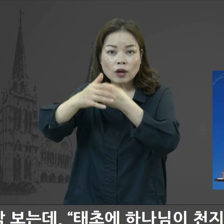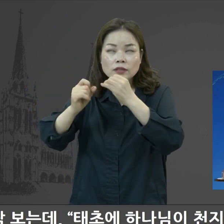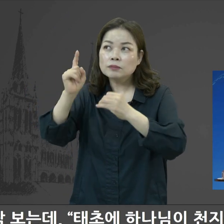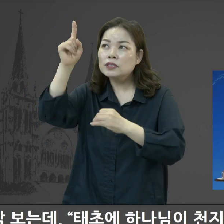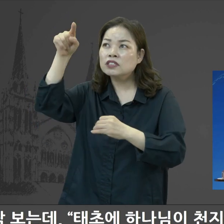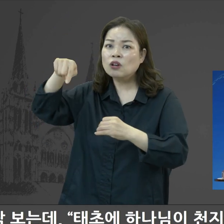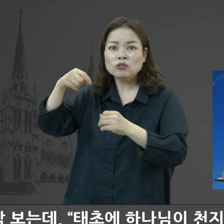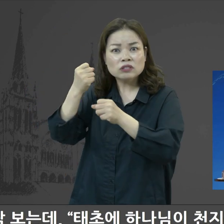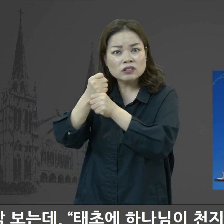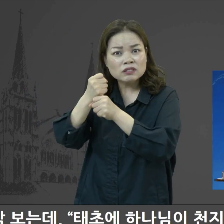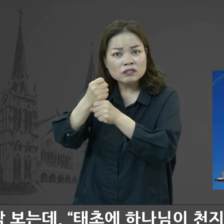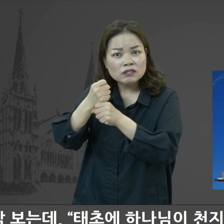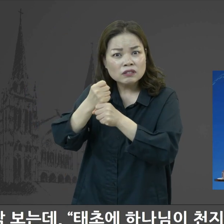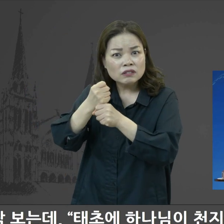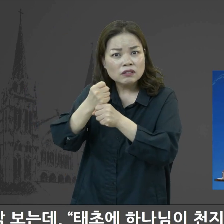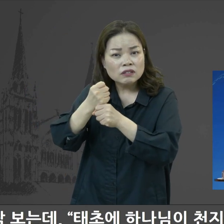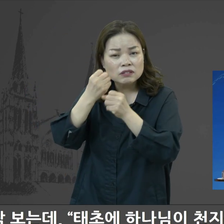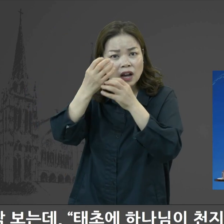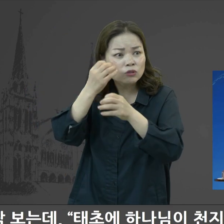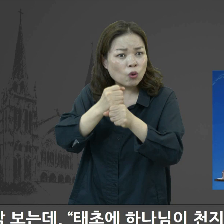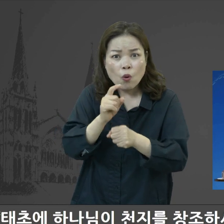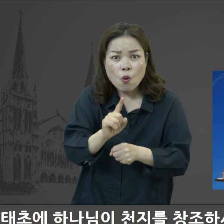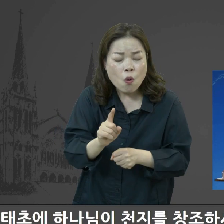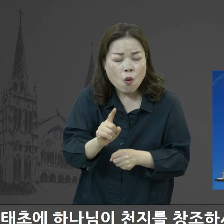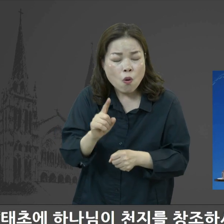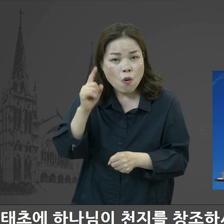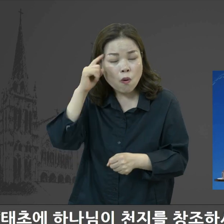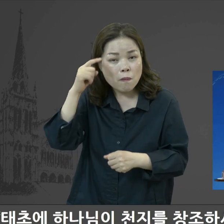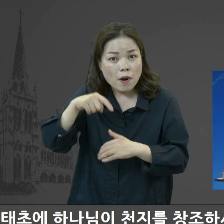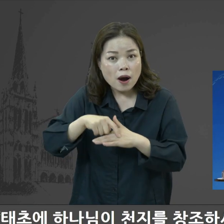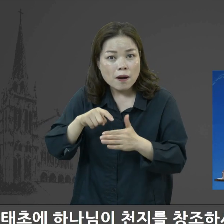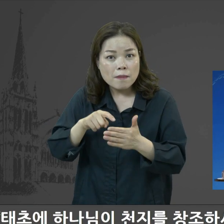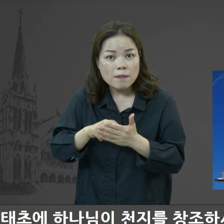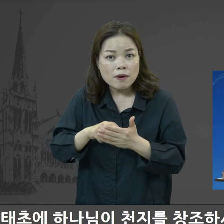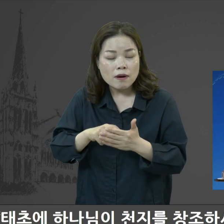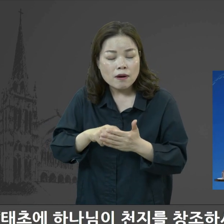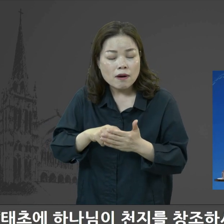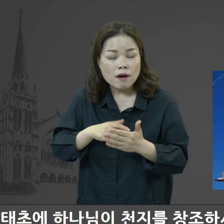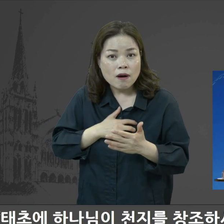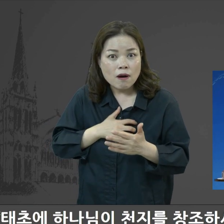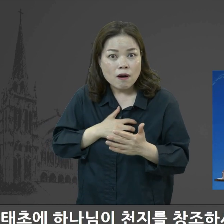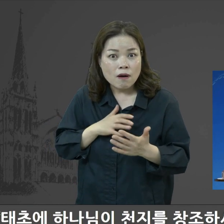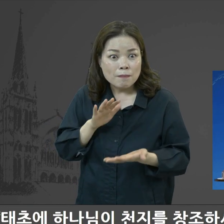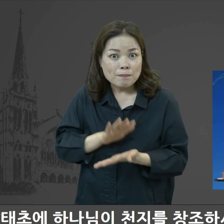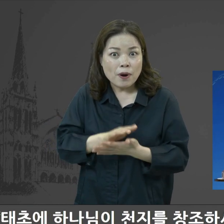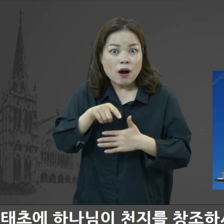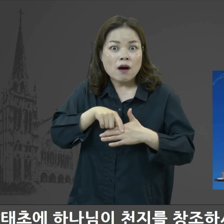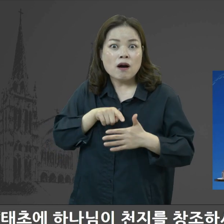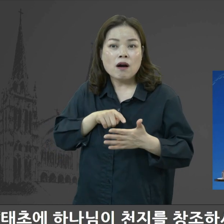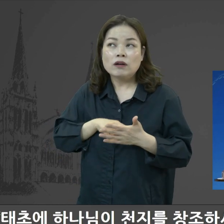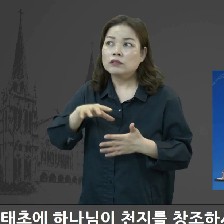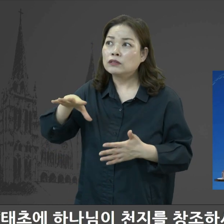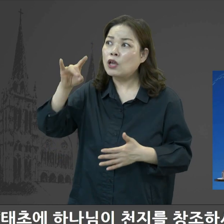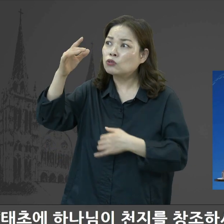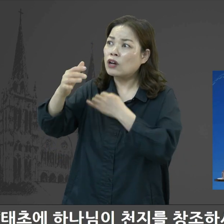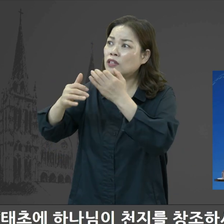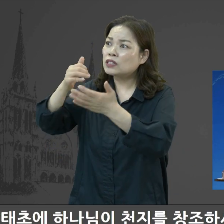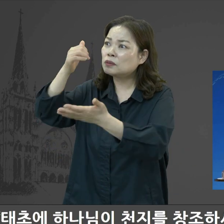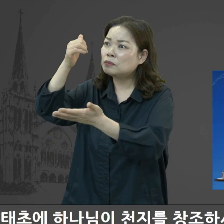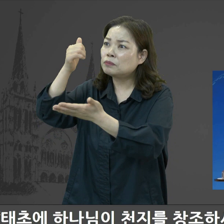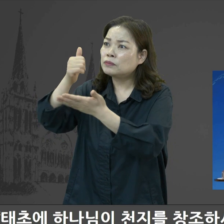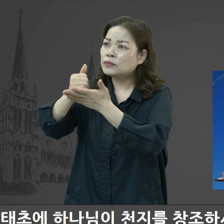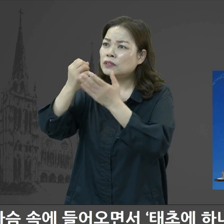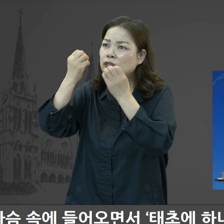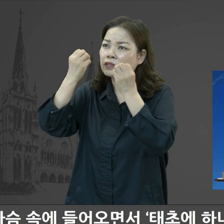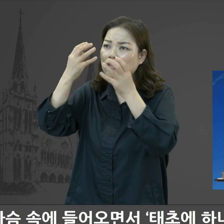천지를 창조하시니라, 이 말씀이요 갑자기 확 제 가슴속에 들어오면서, 태초에 하나님이 천지를